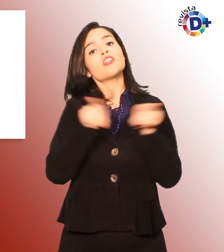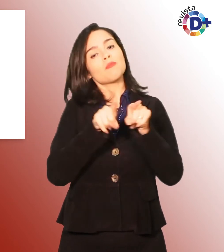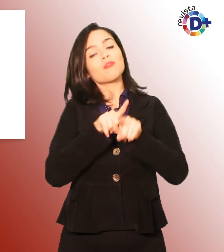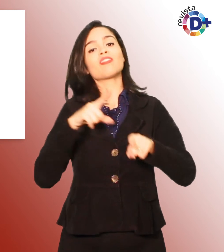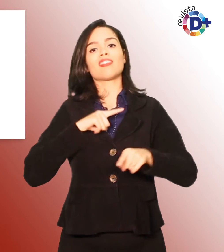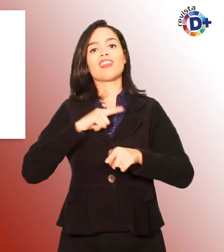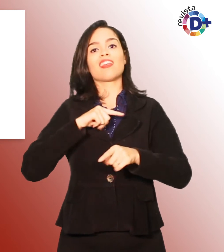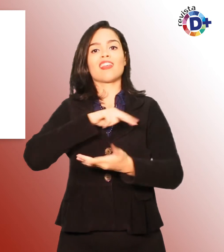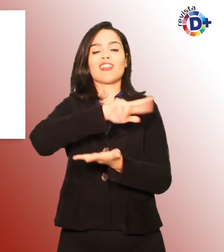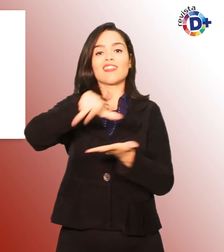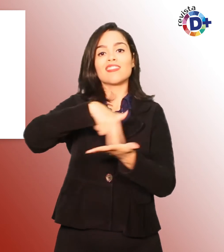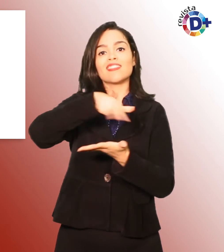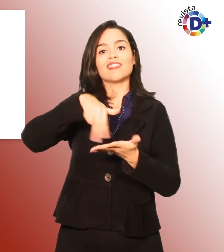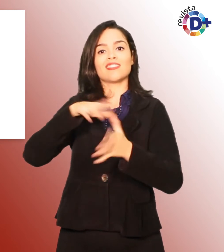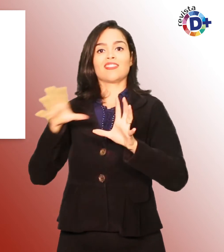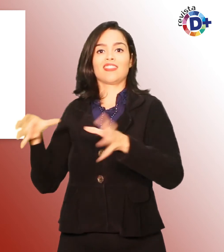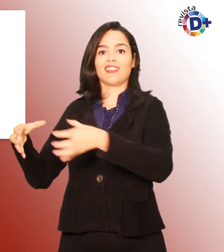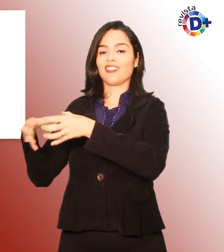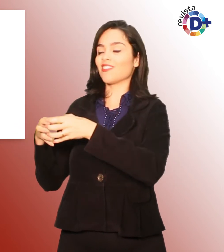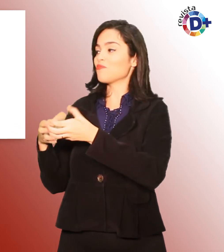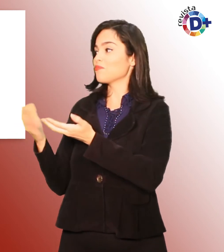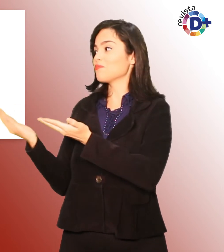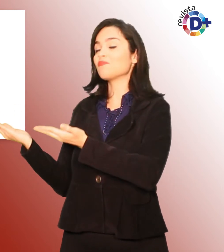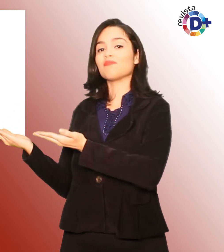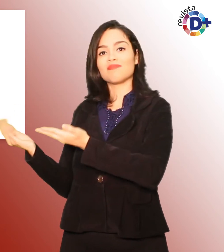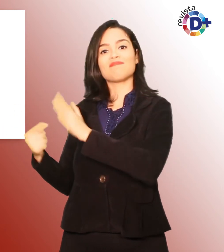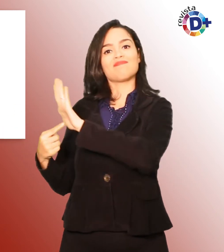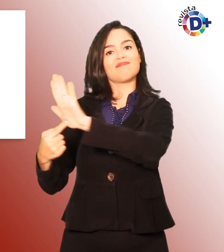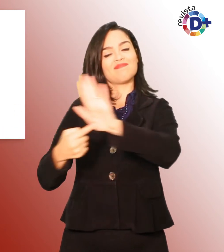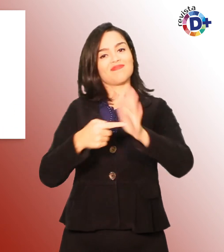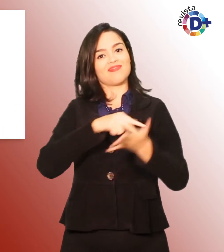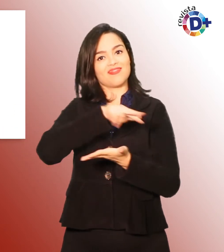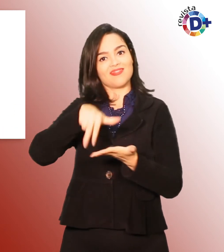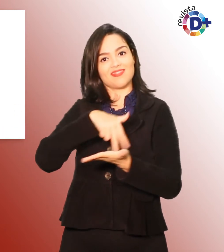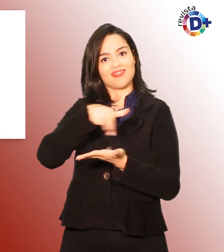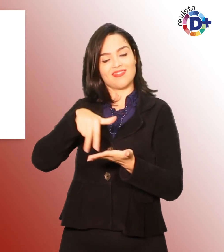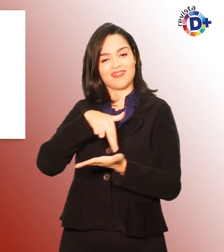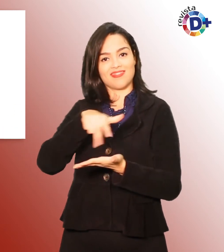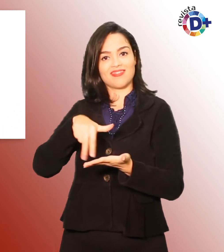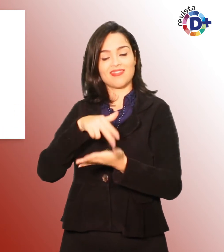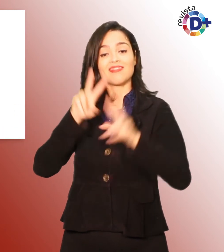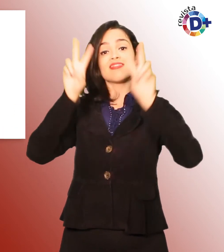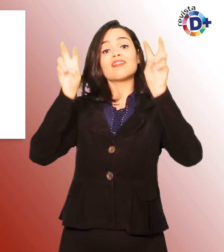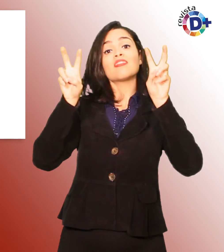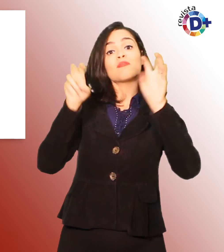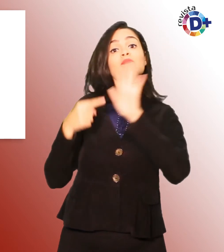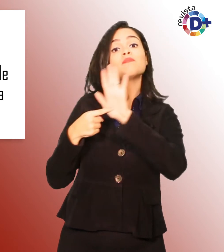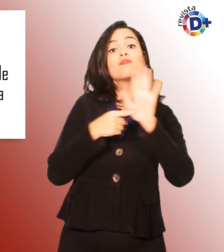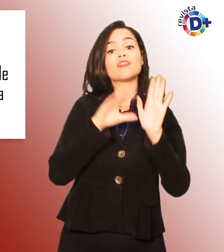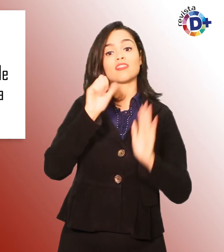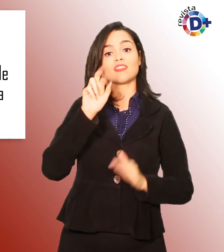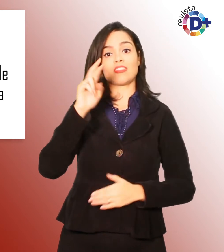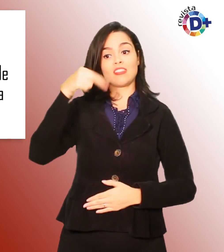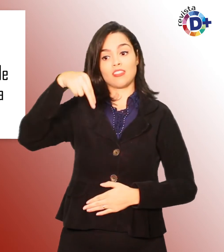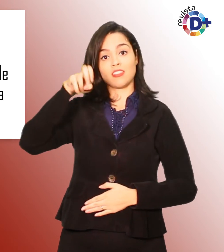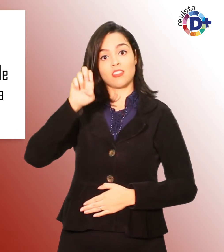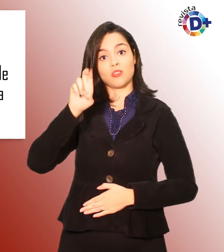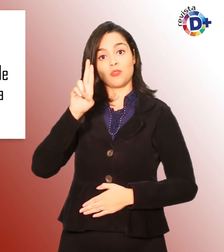companhia de dança tf style com o espetáculo carne urbana e uma mesa de reflexões